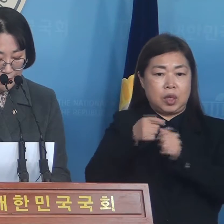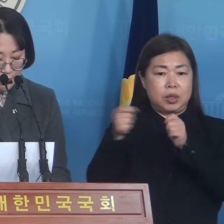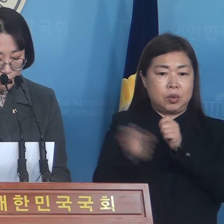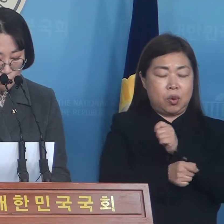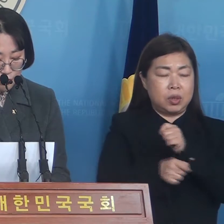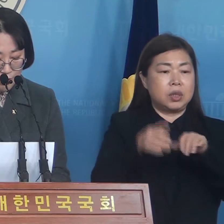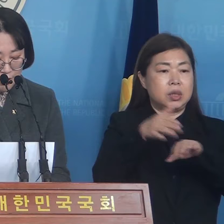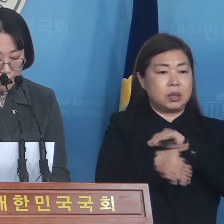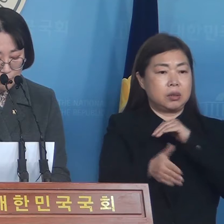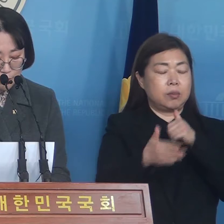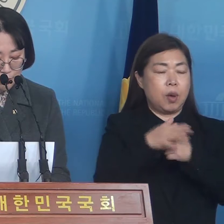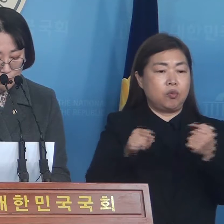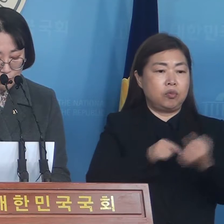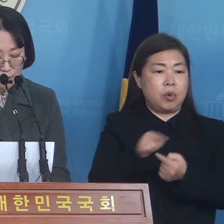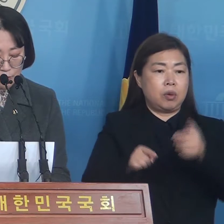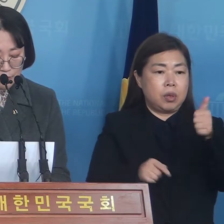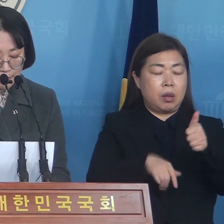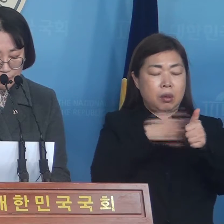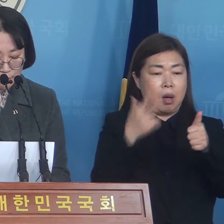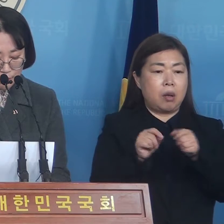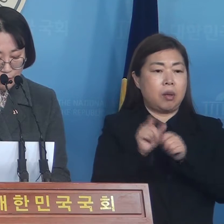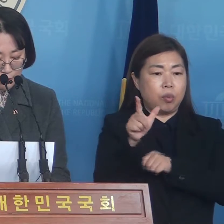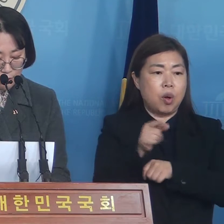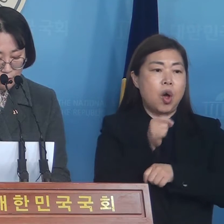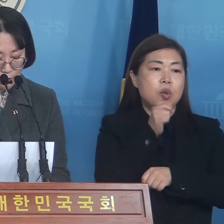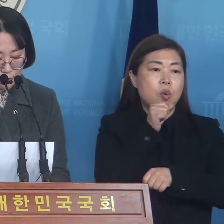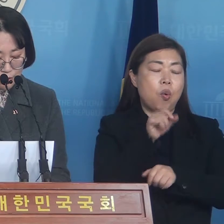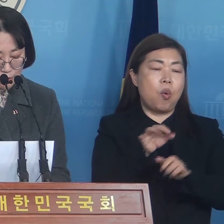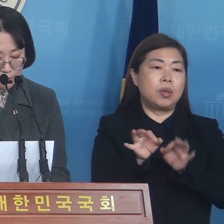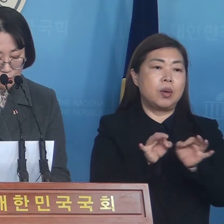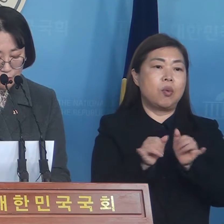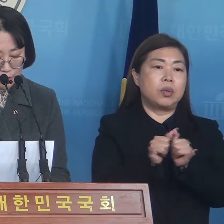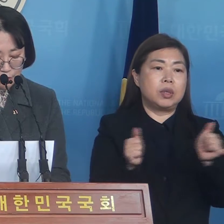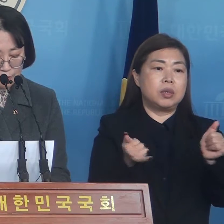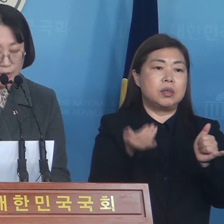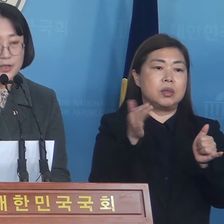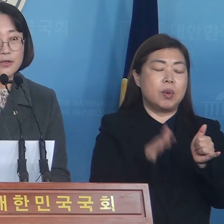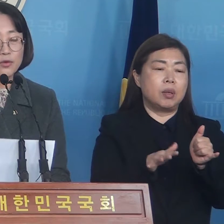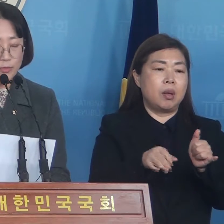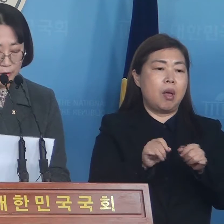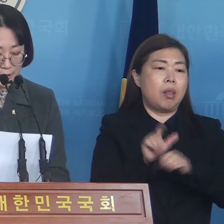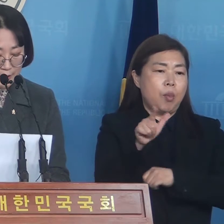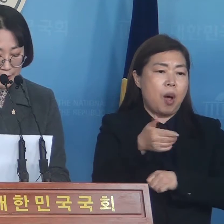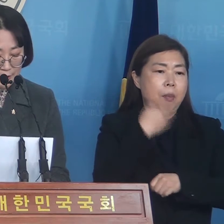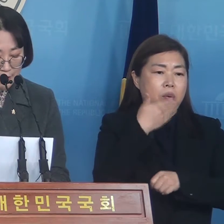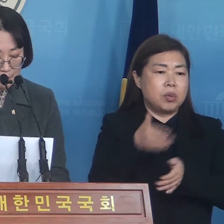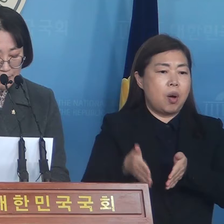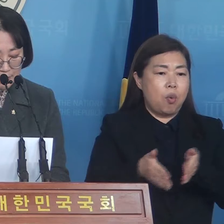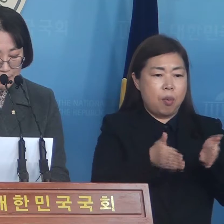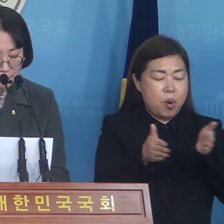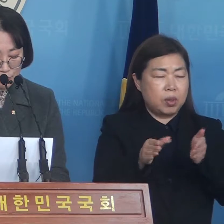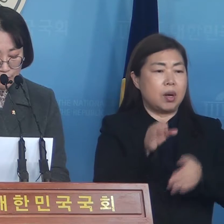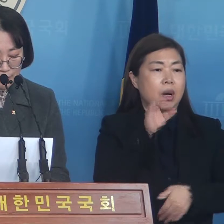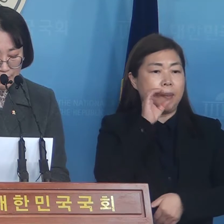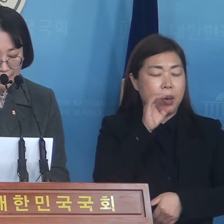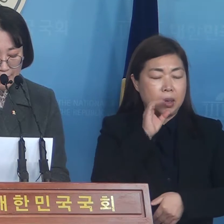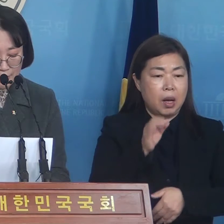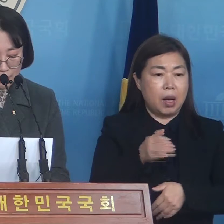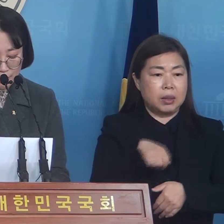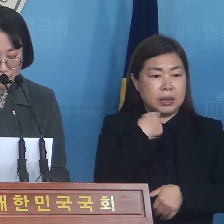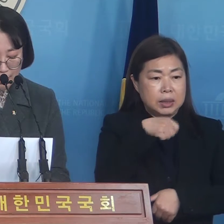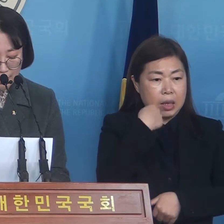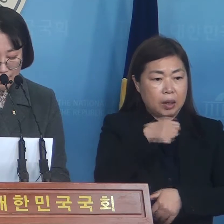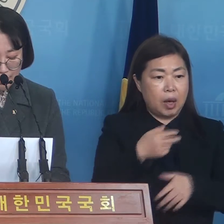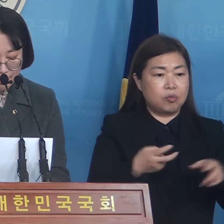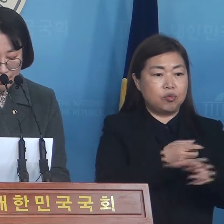때문에 운영자 대부분이 소상공인임에도 불구하고 요식업이 주를 이루는 먹자골목이나 카페, 식당, 주점 등